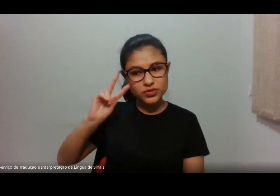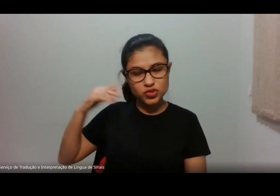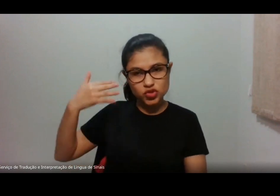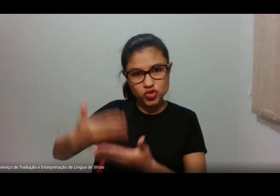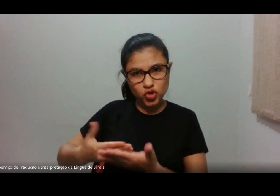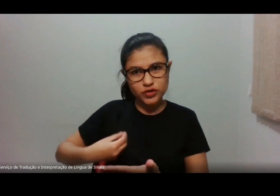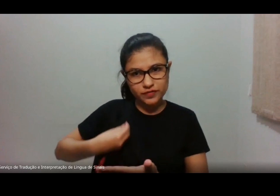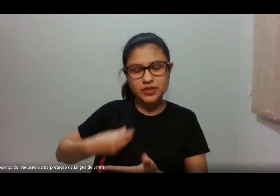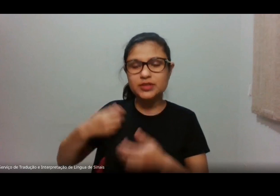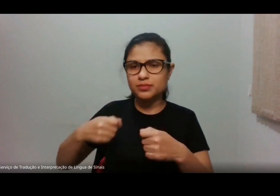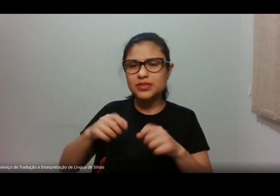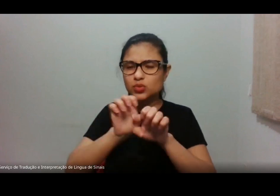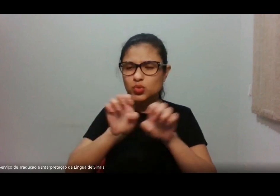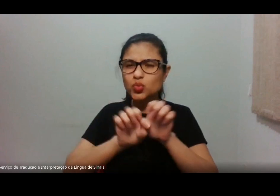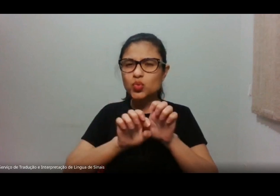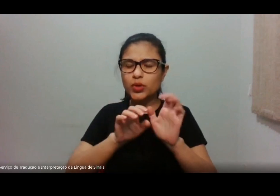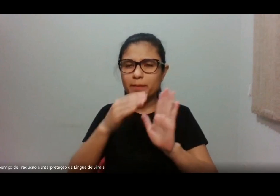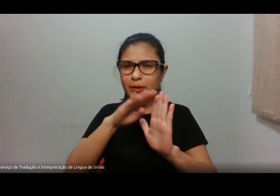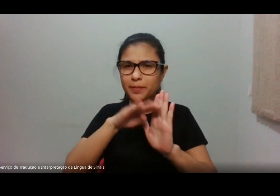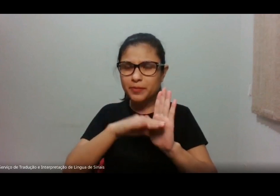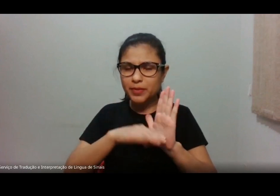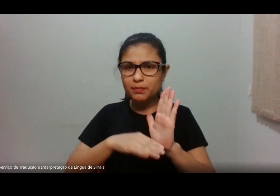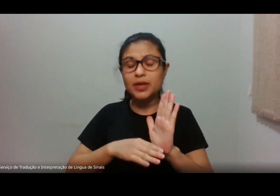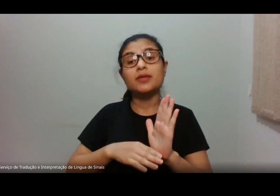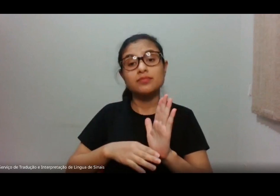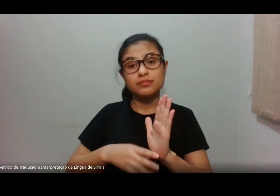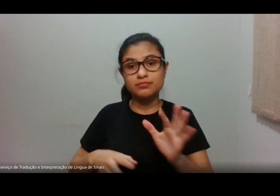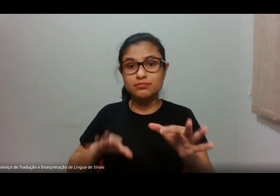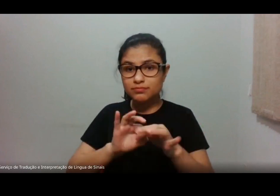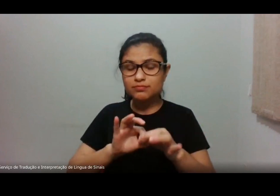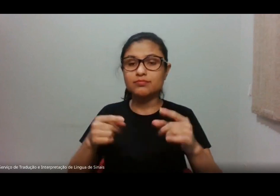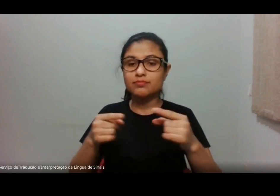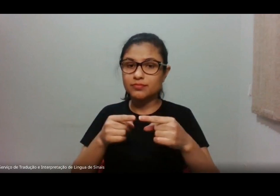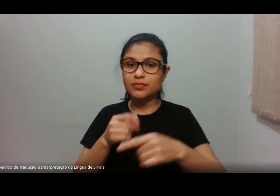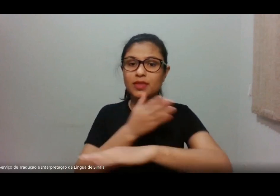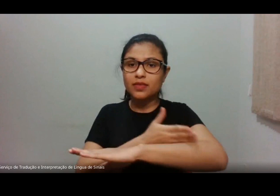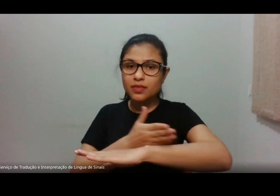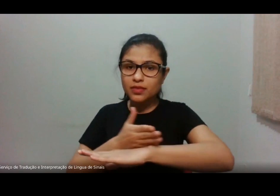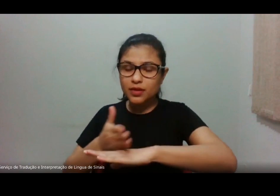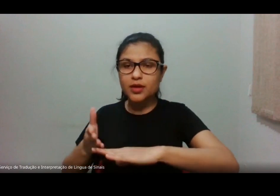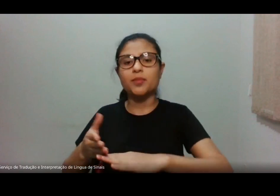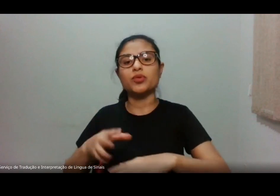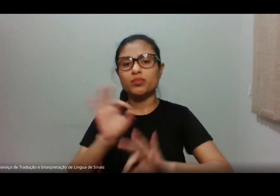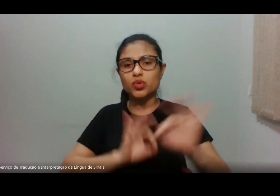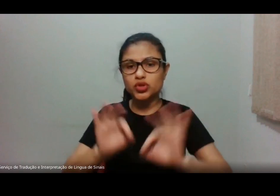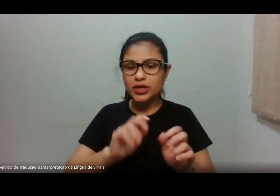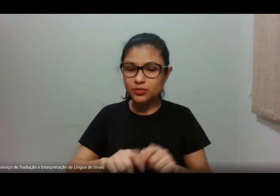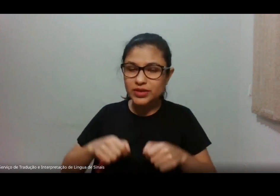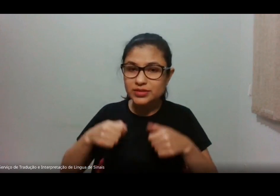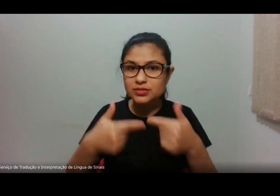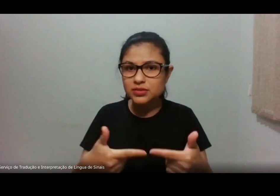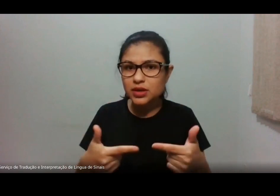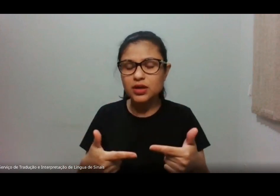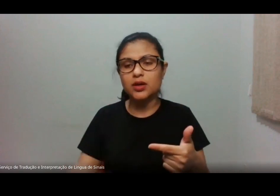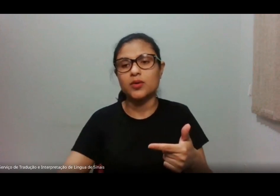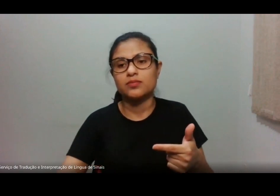ela deve ser bem estruturada em torno de uma sucessão temporal de acontecimentos, situações, projetos e